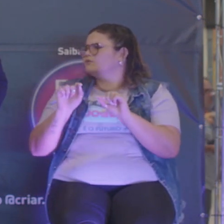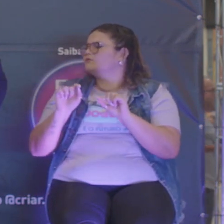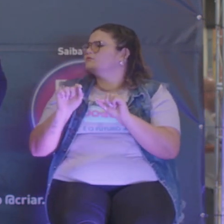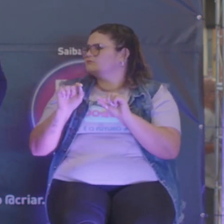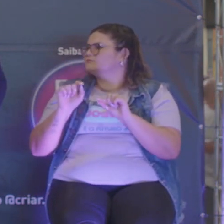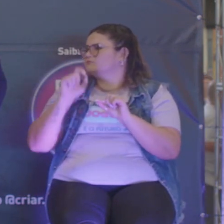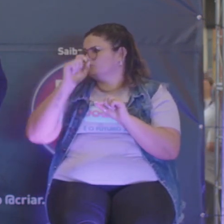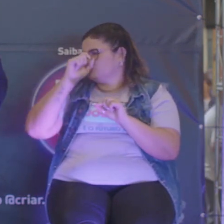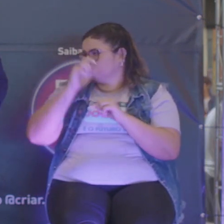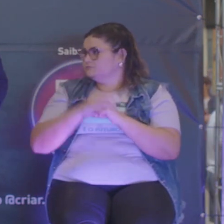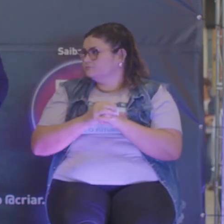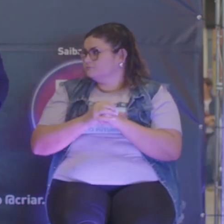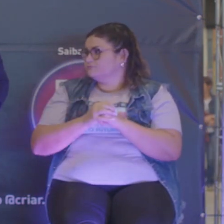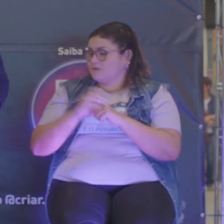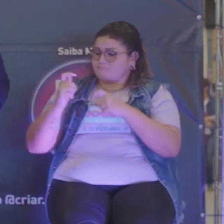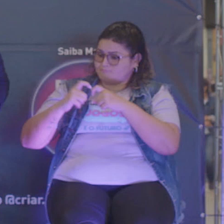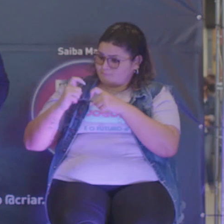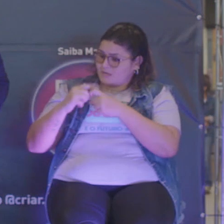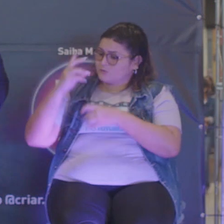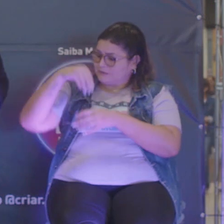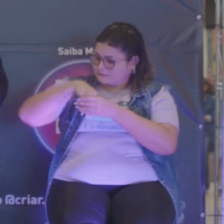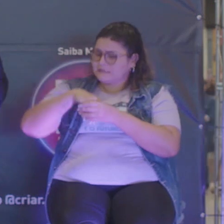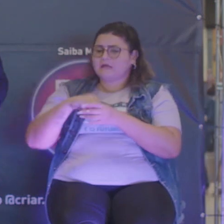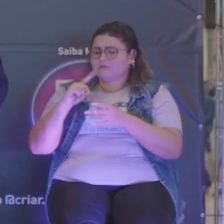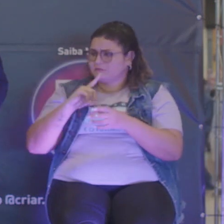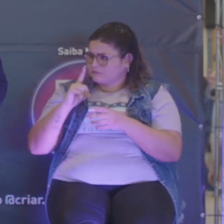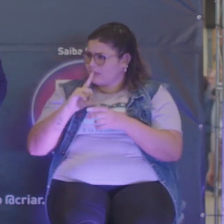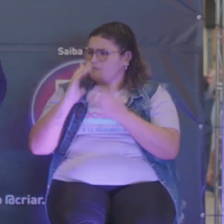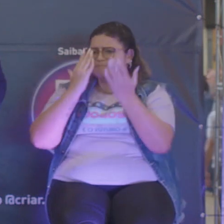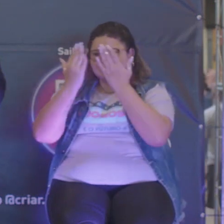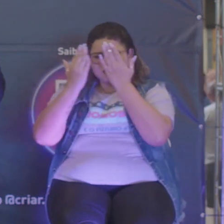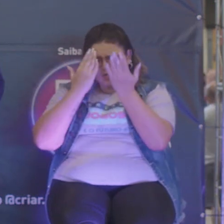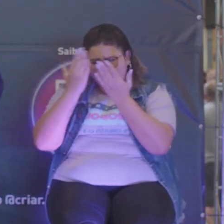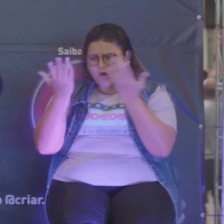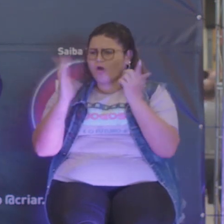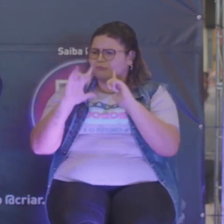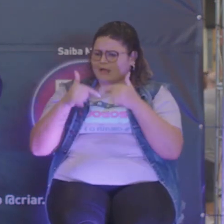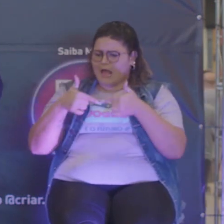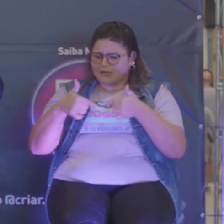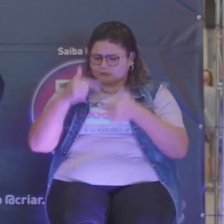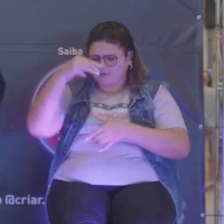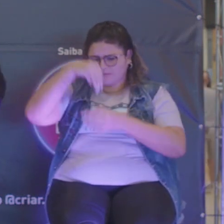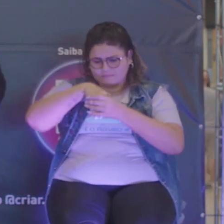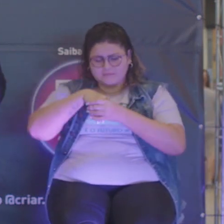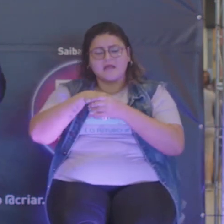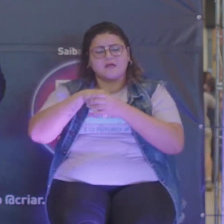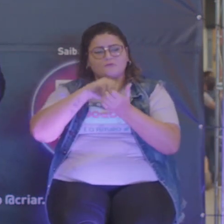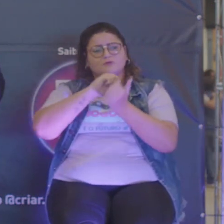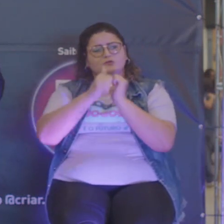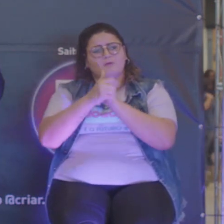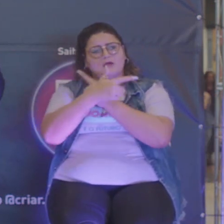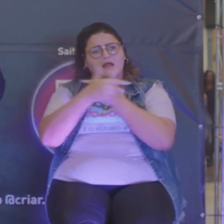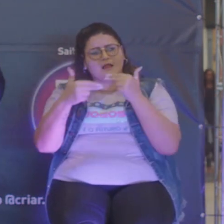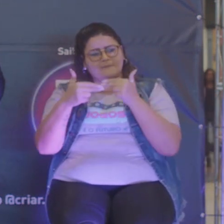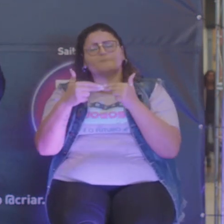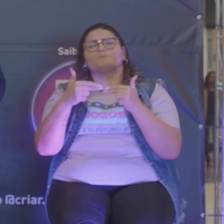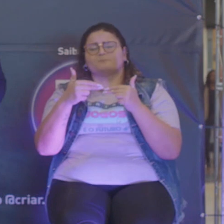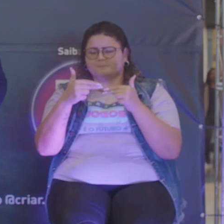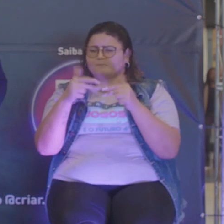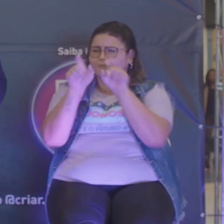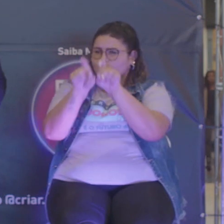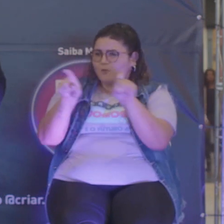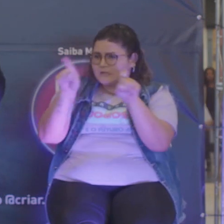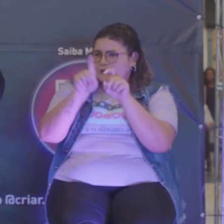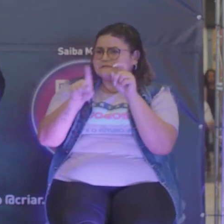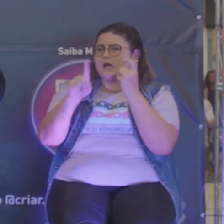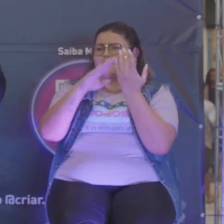medicina, por exemplo. Existe o médico do esporte eletrônico, existe psicólogo que atua dentro do esporte eletrônico, a galera que faz ciência da computação, programação.